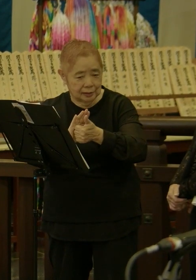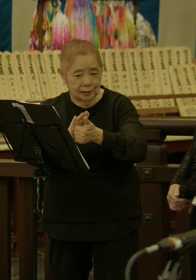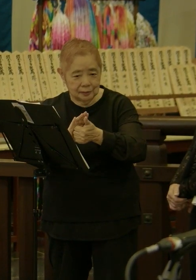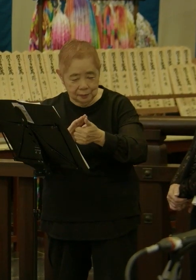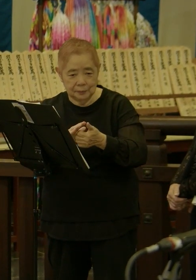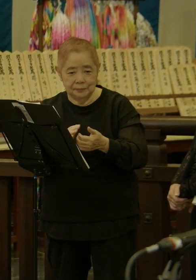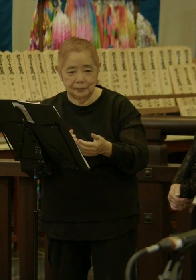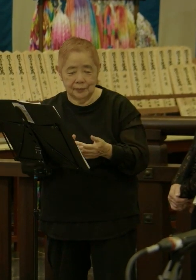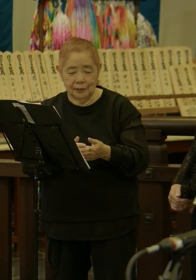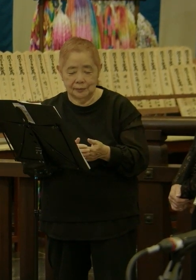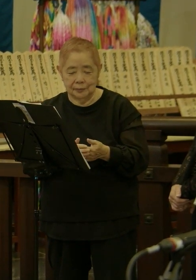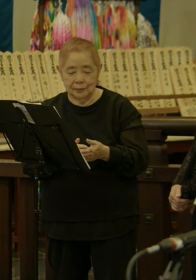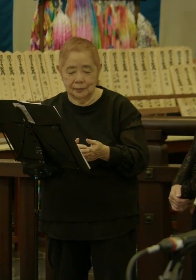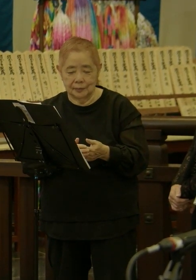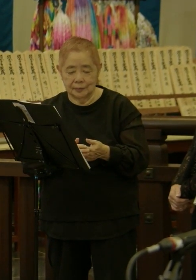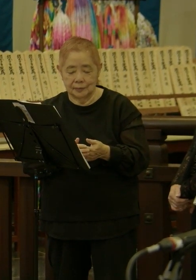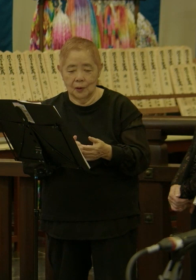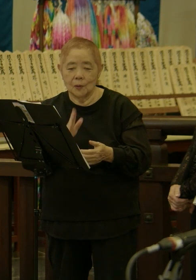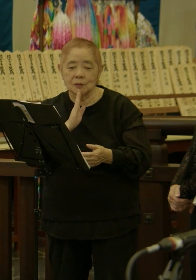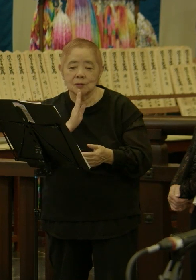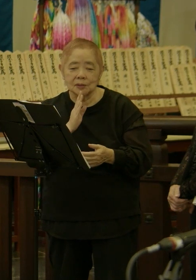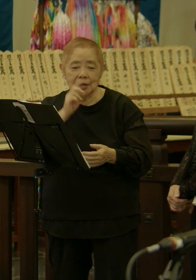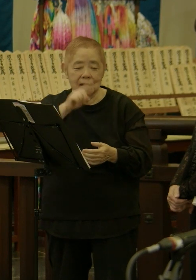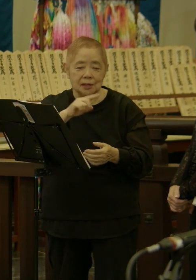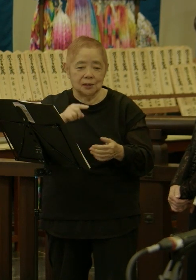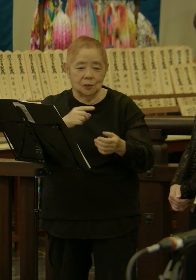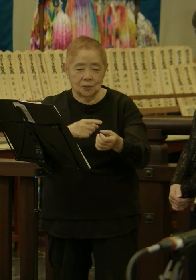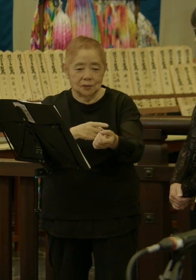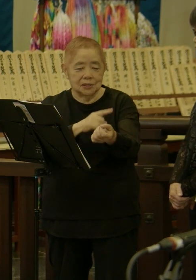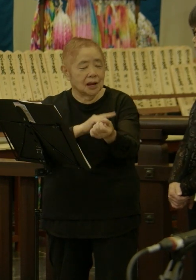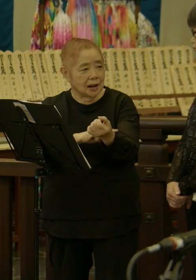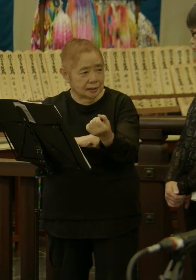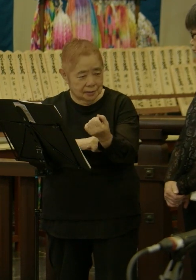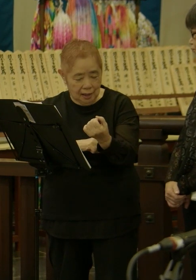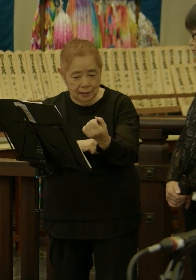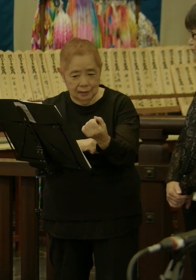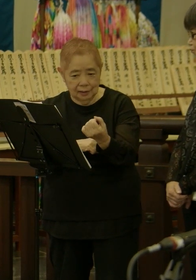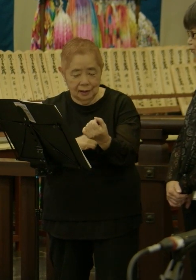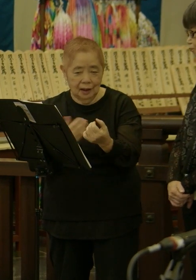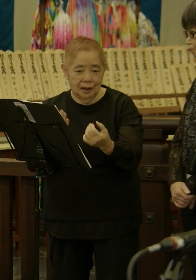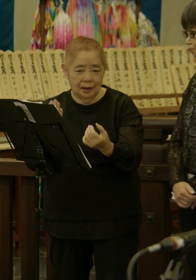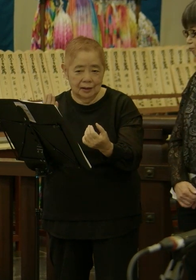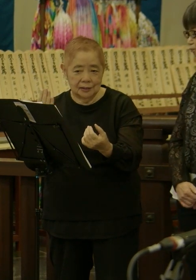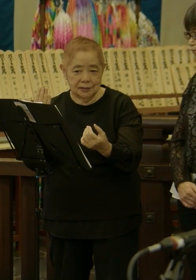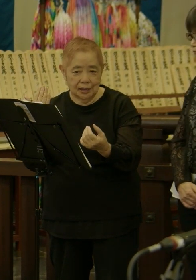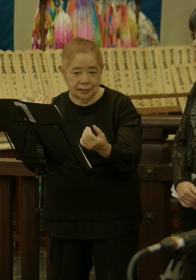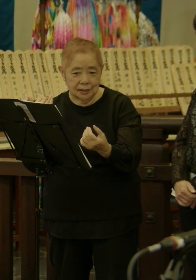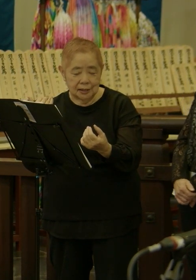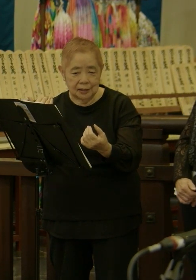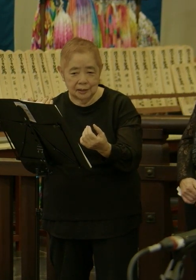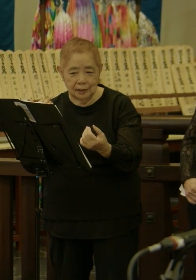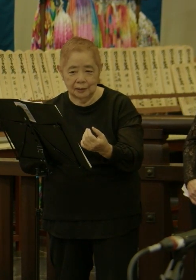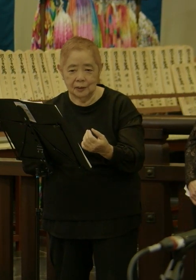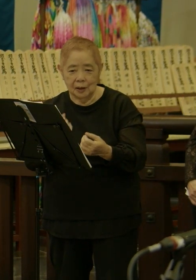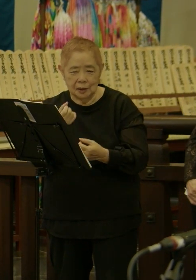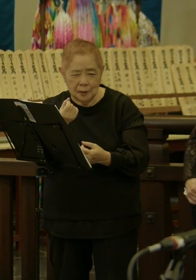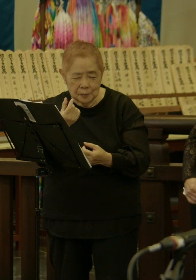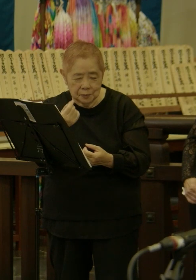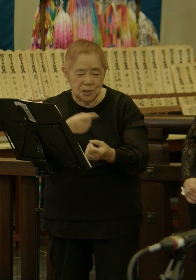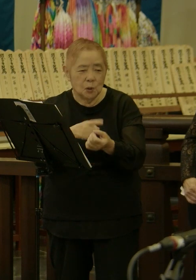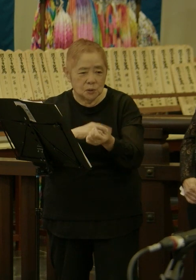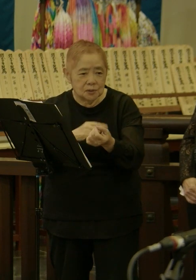たり、本当に人の力って、さっきはね、小さいとか微力とか言いましたけ